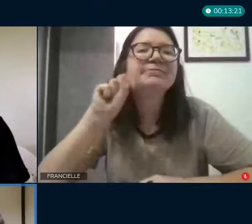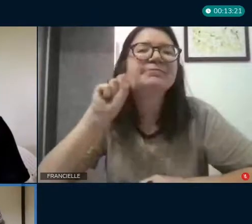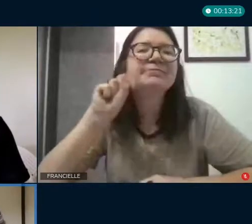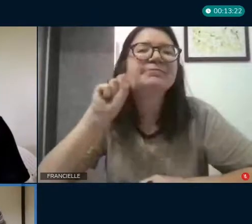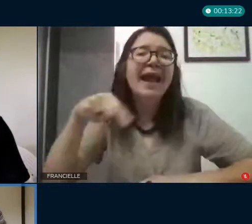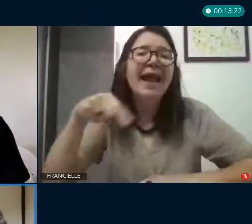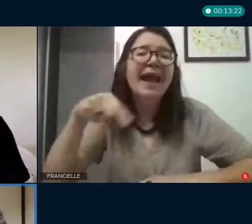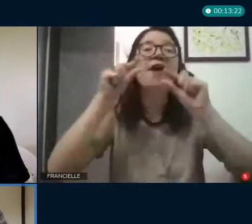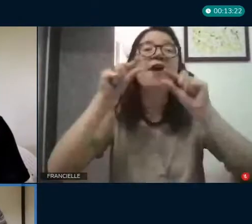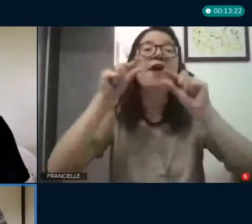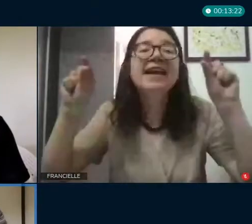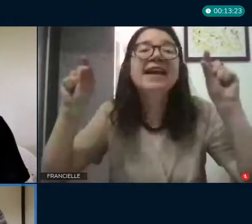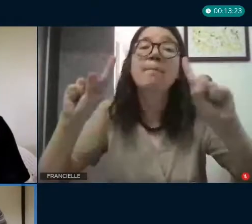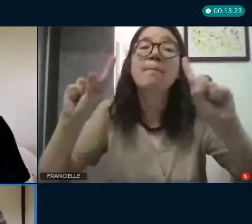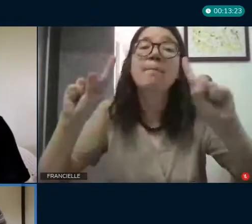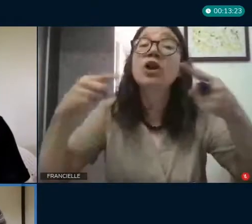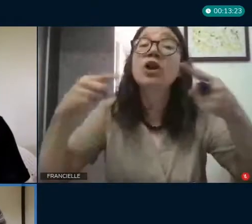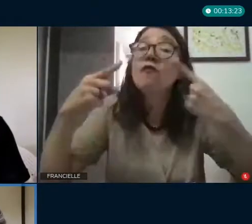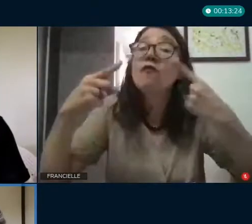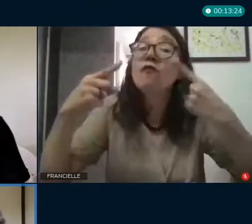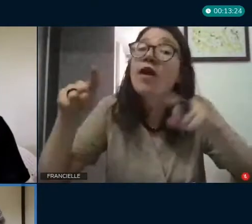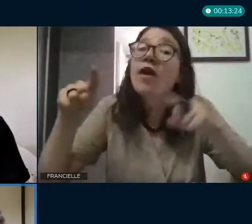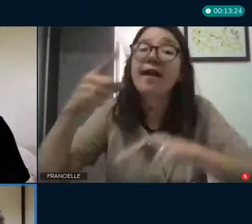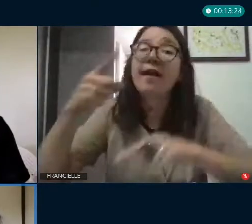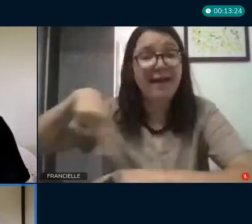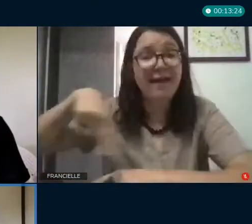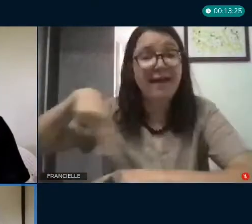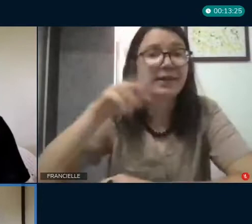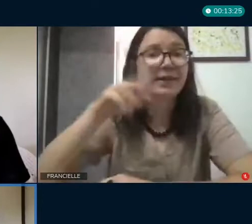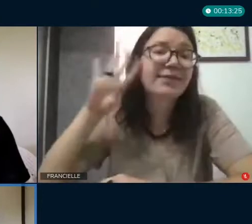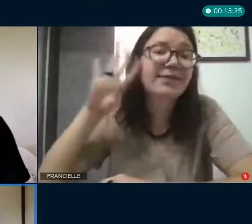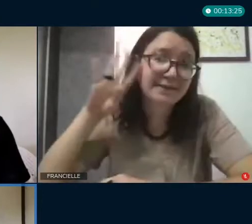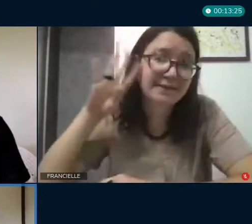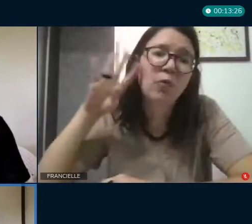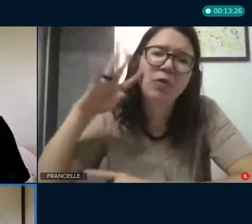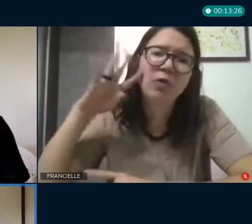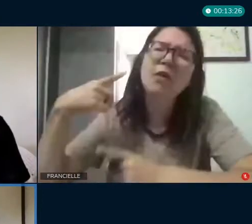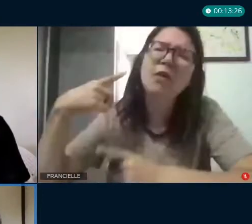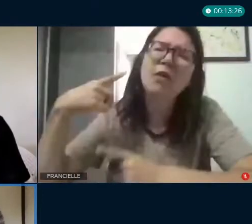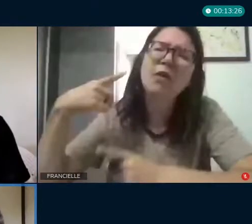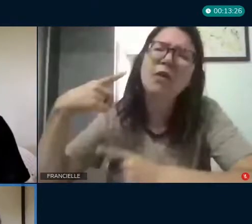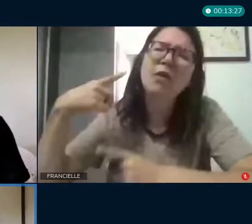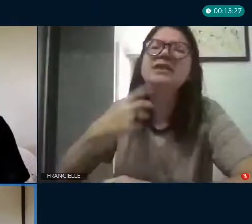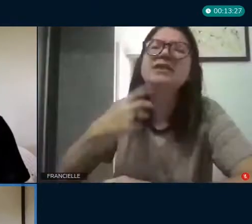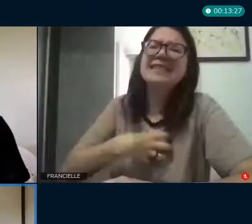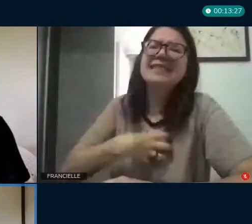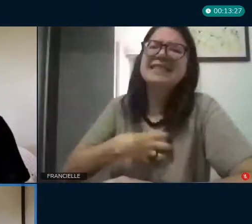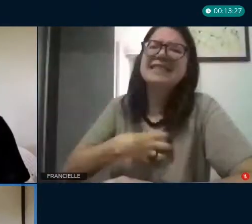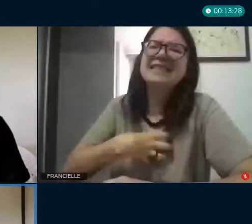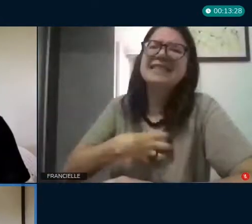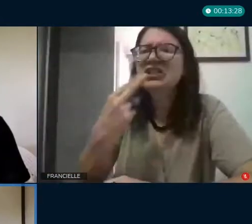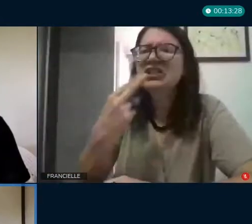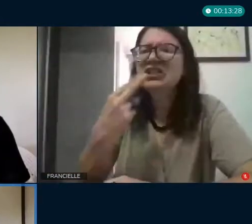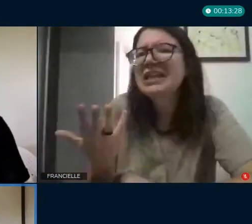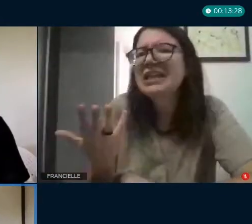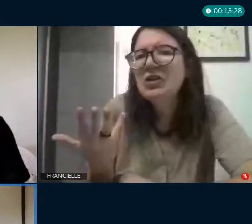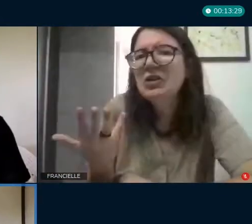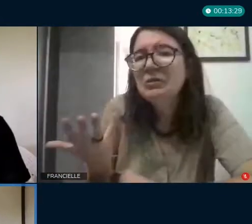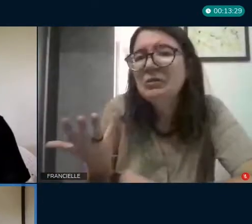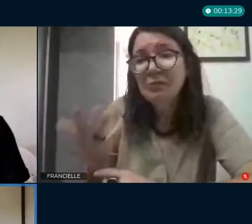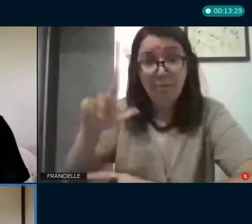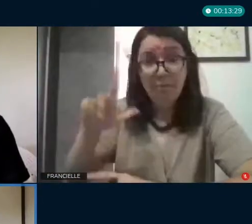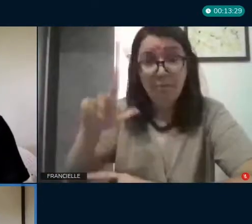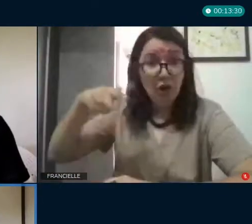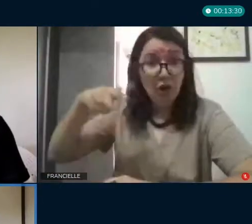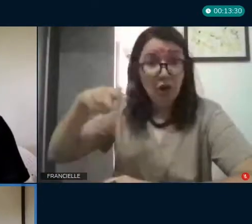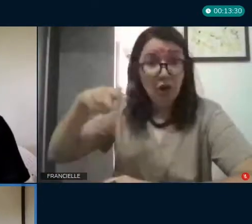É importante você colocar para ficar, às vezes também provocar o surdo, né,